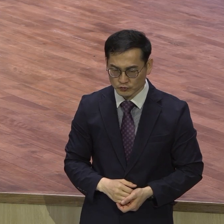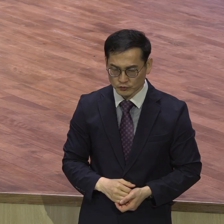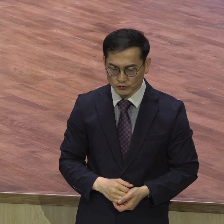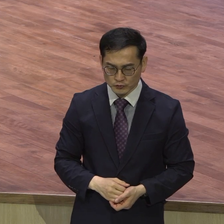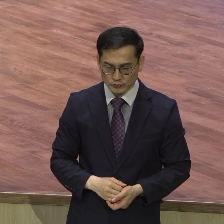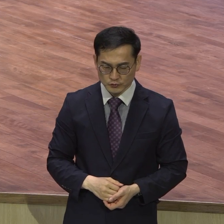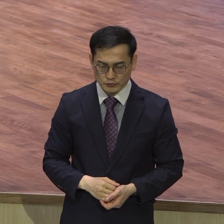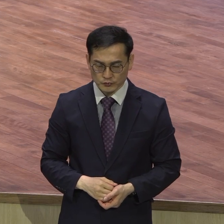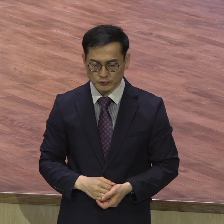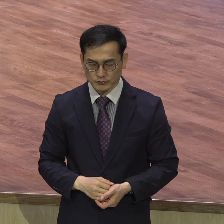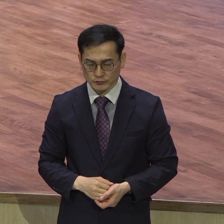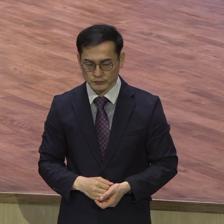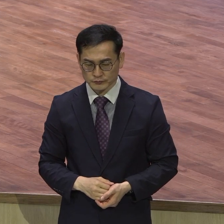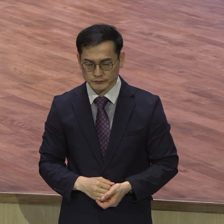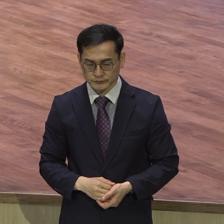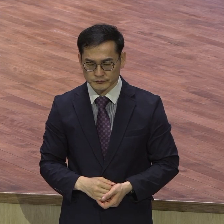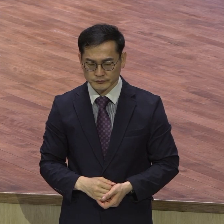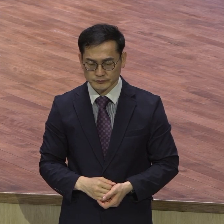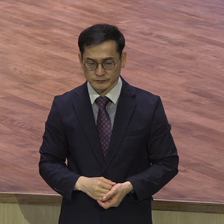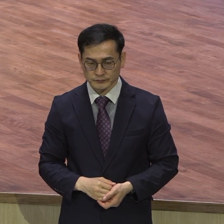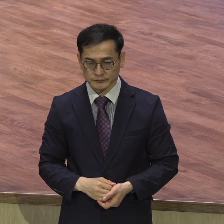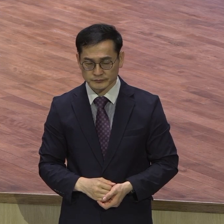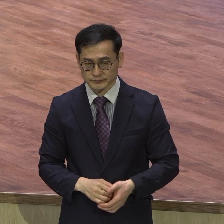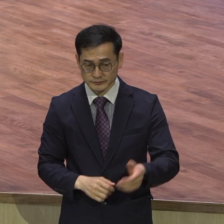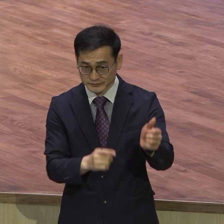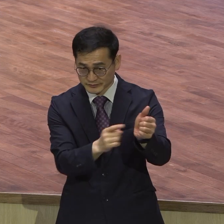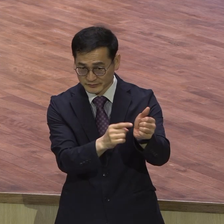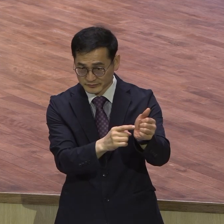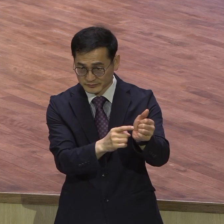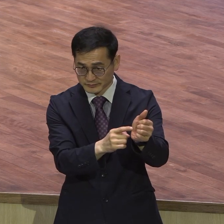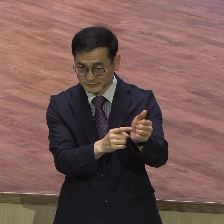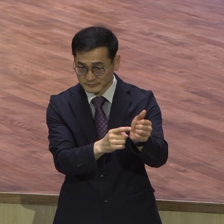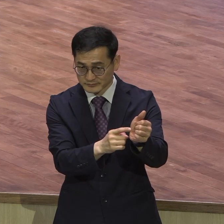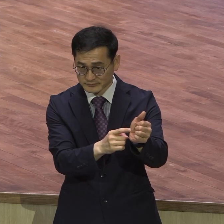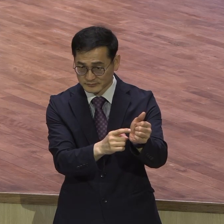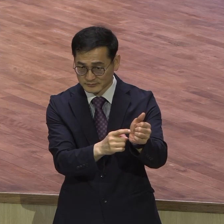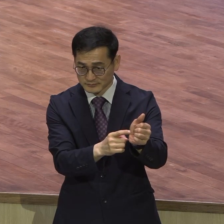따라서 사역 현장은 그대한 큰 영향을 받게 되었어요.